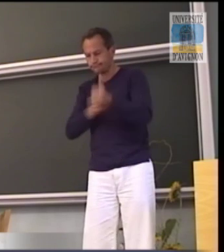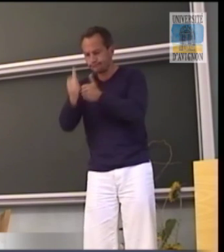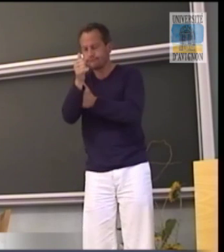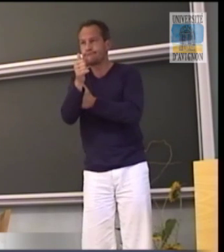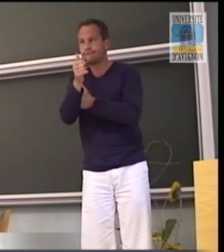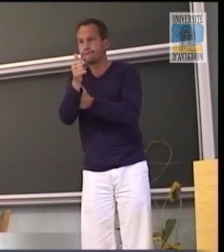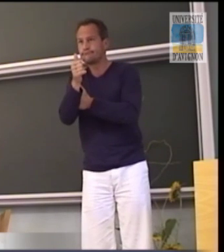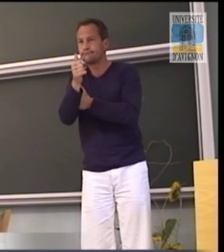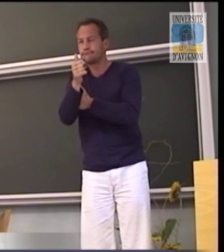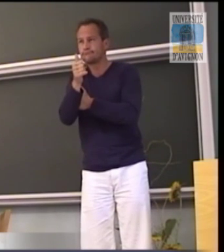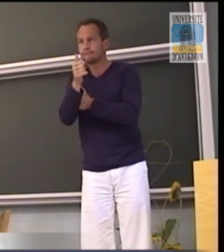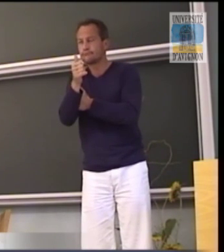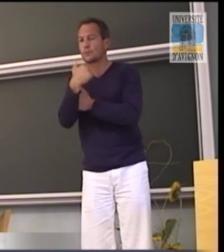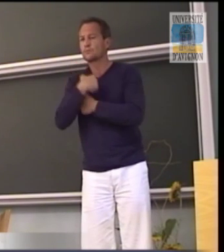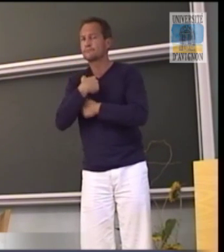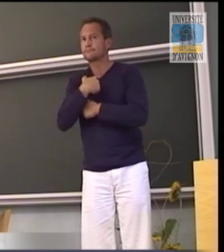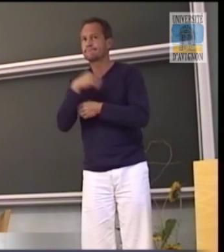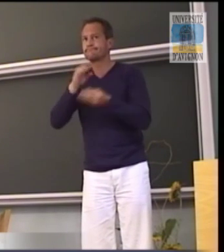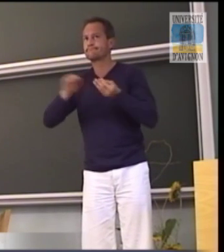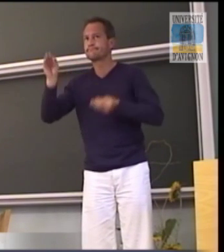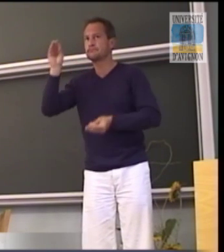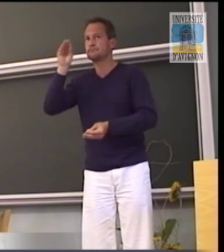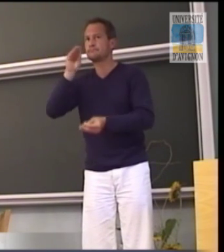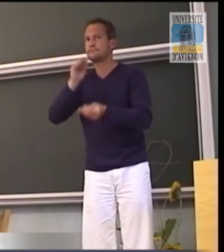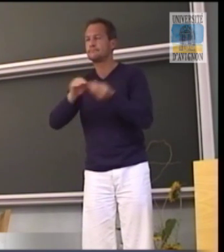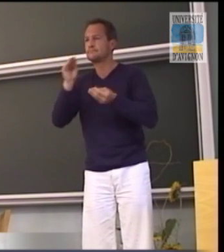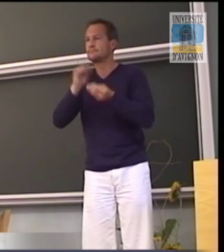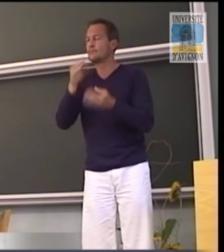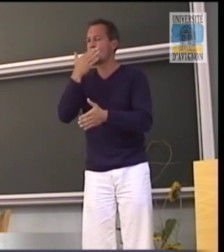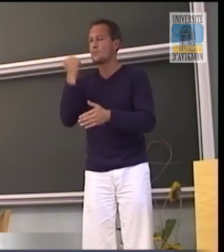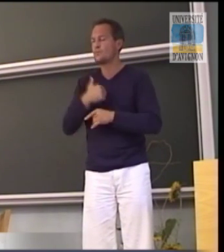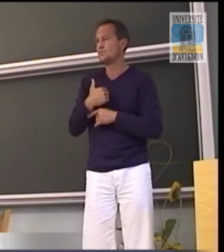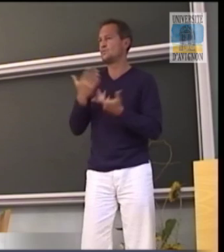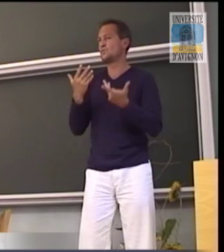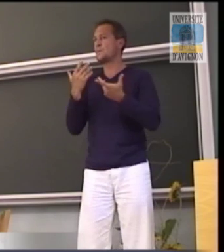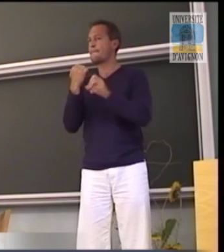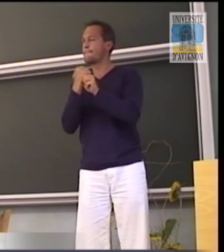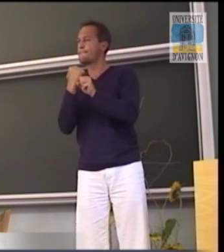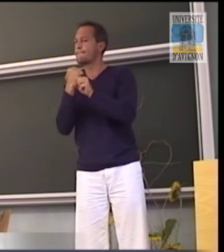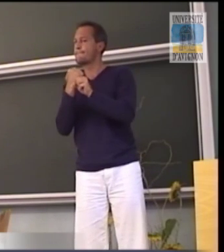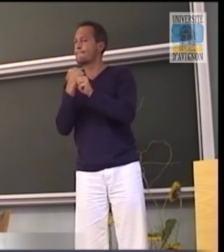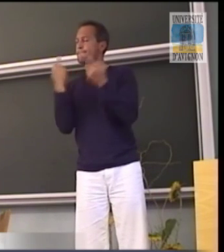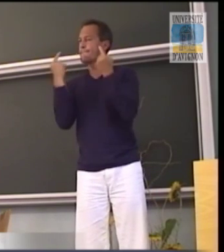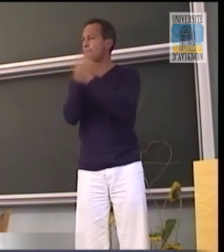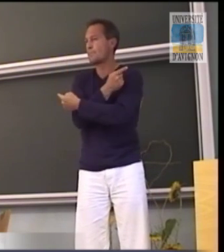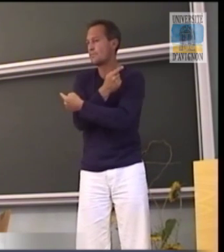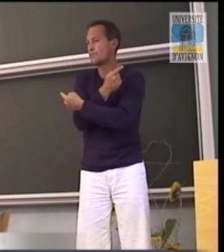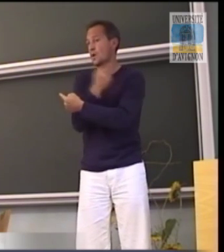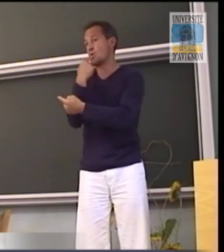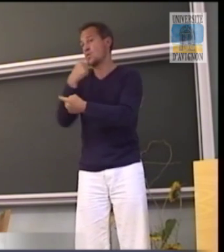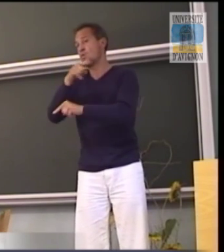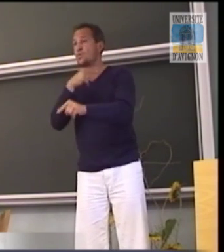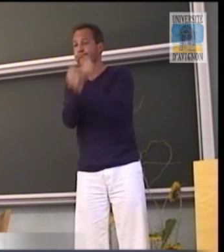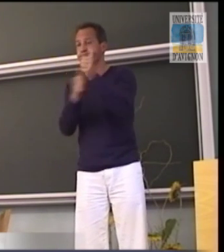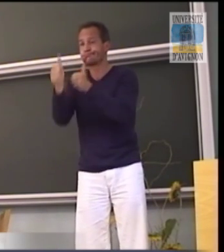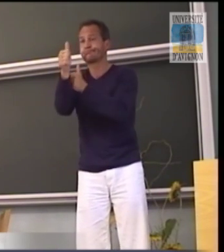Et je me suis dit, finalement, on va renverser le travail et on va non pas parler au nom de ceux qui ne voient pas,